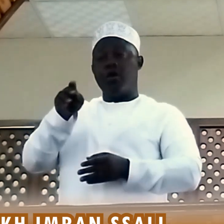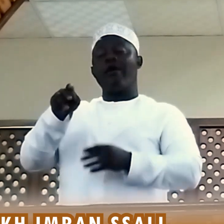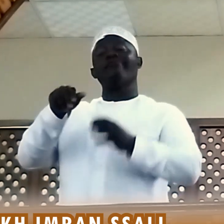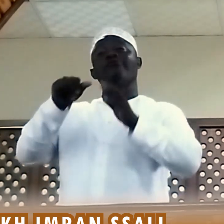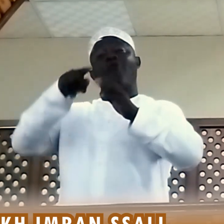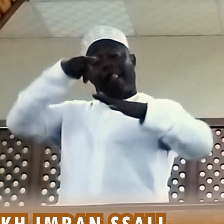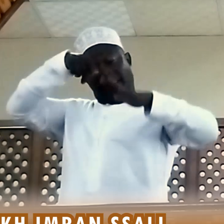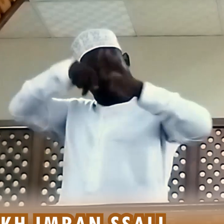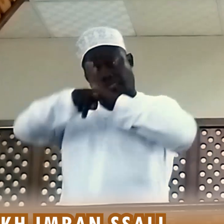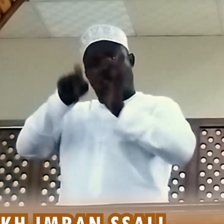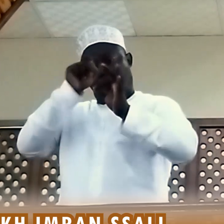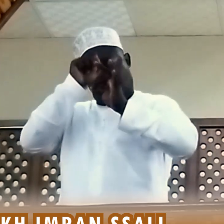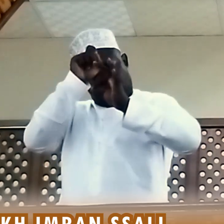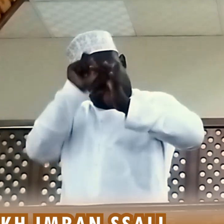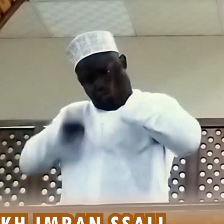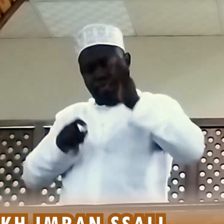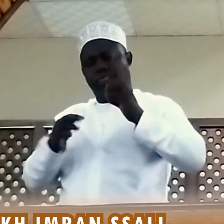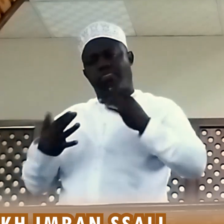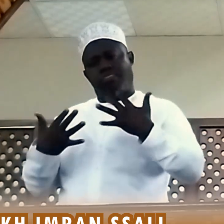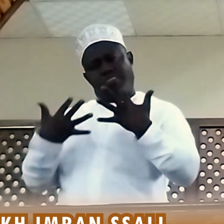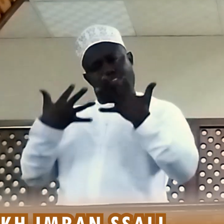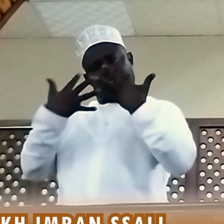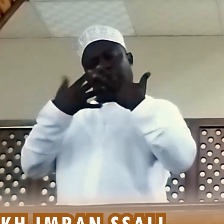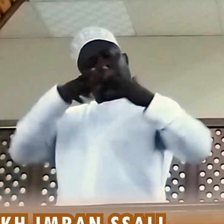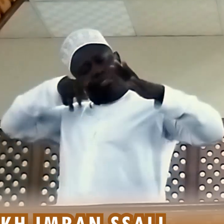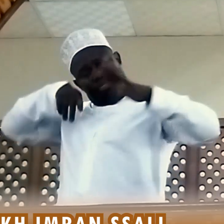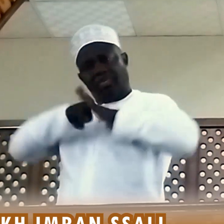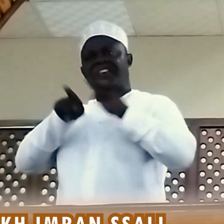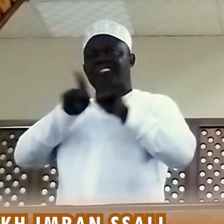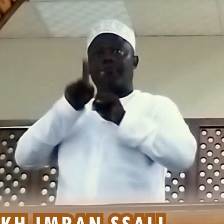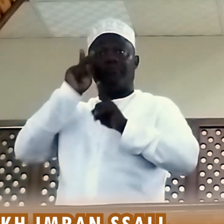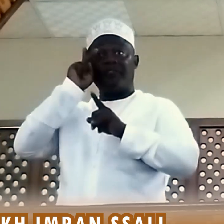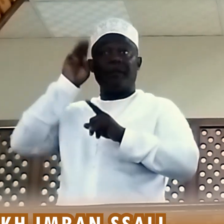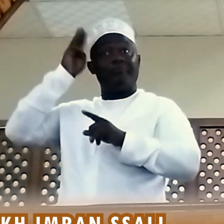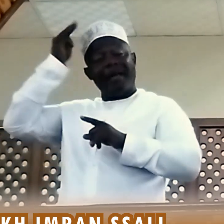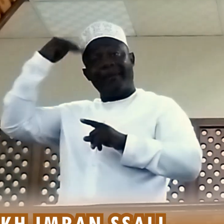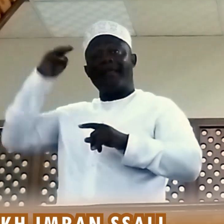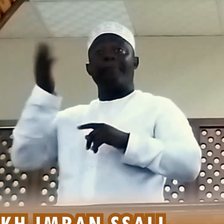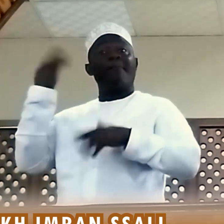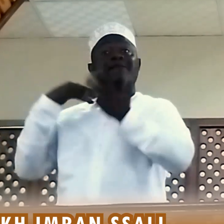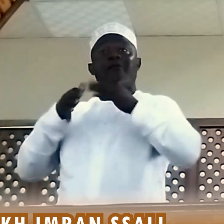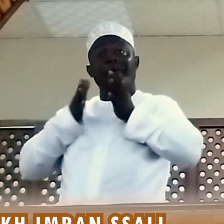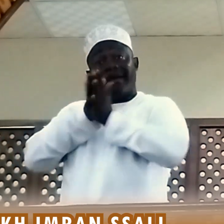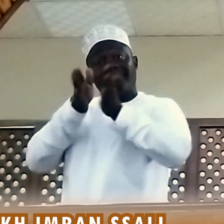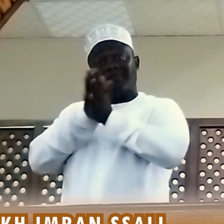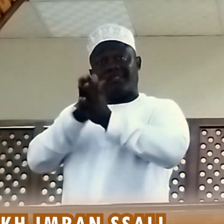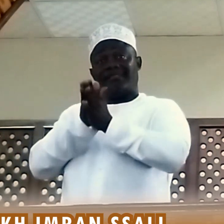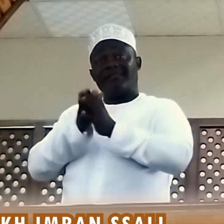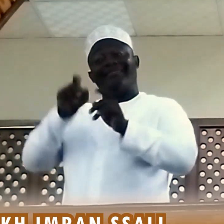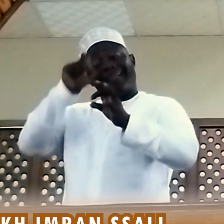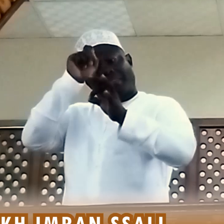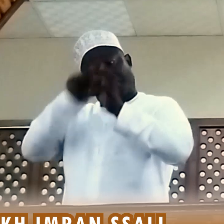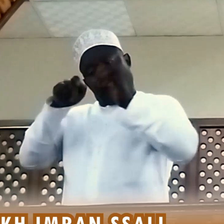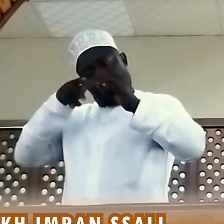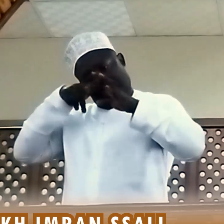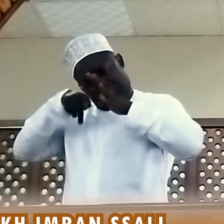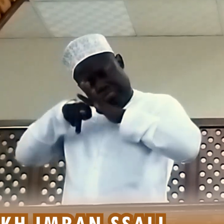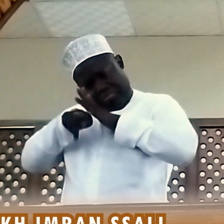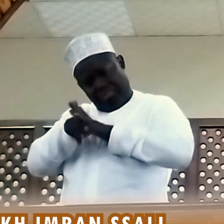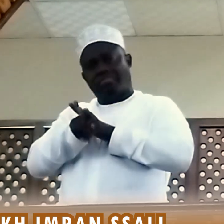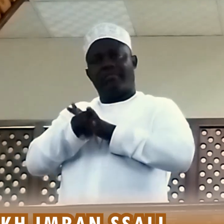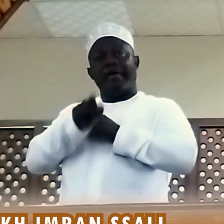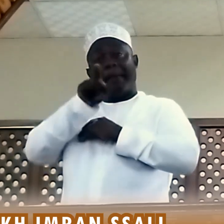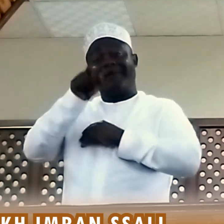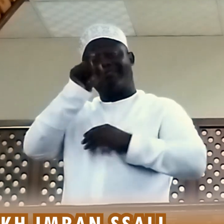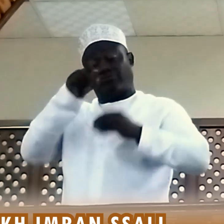ba mu muliro nga nabbi bwe yagamba sallallahu alaihi wasallama ti arrashiya walmurtashiya finnaari